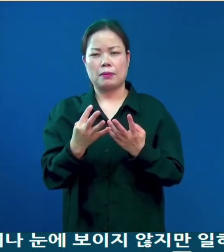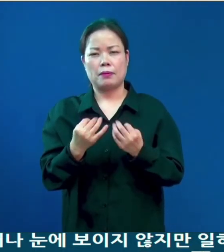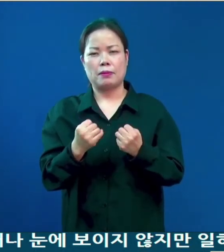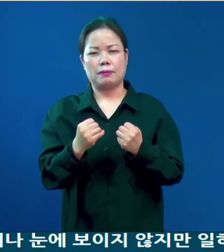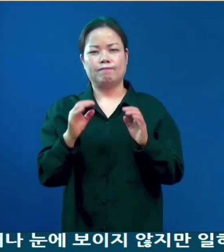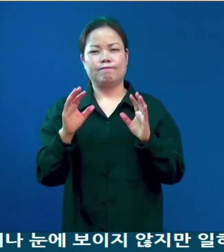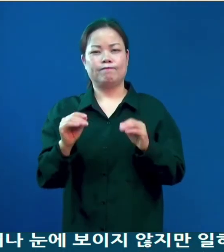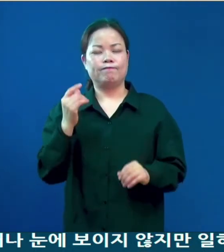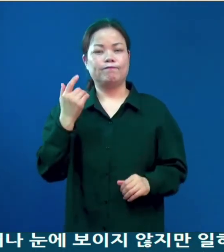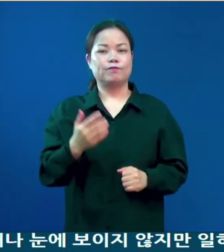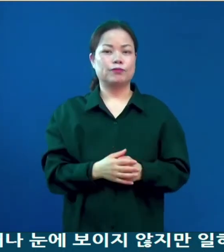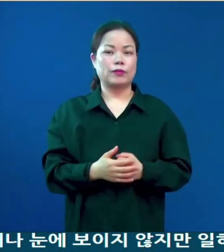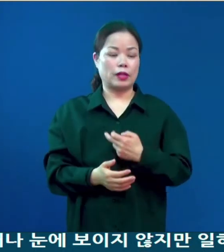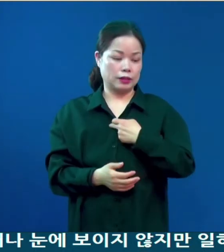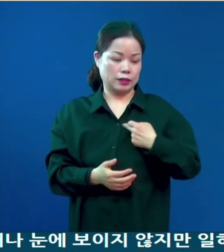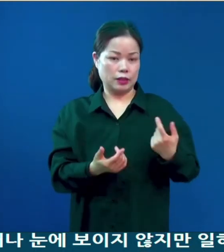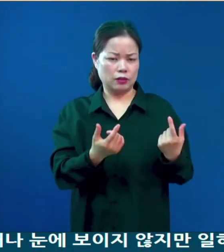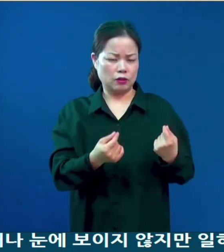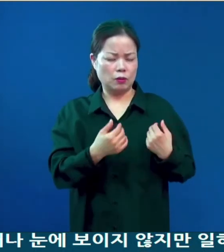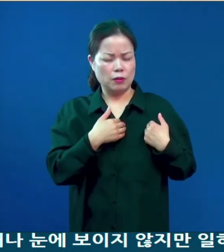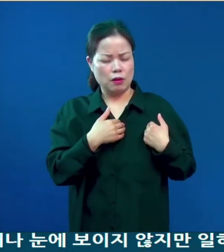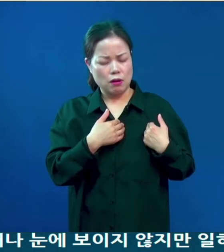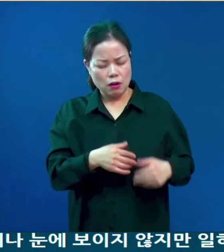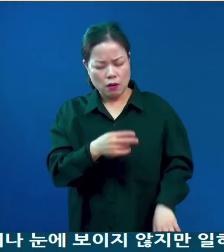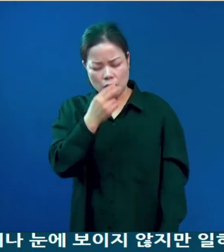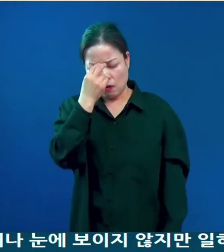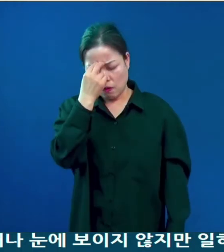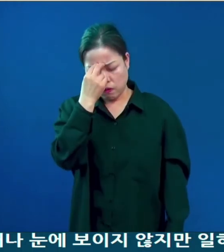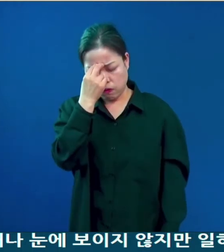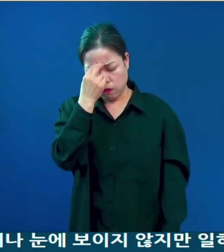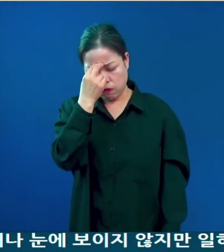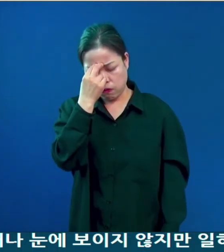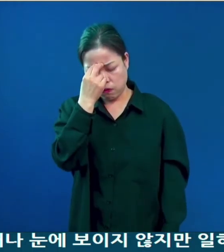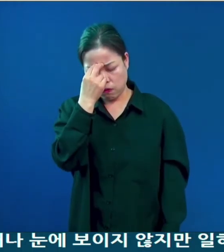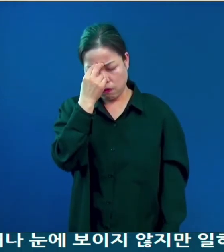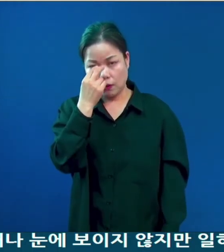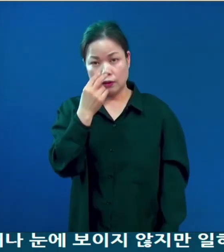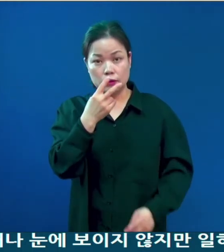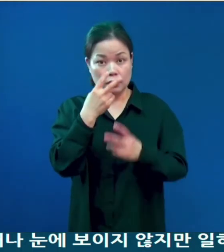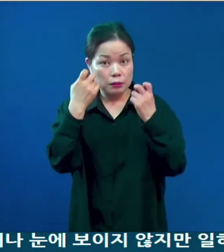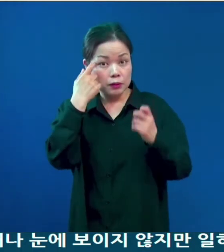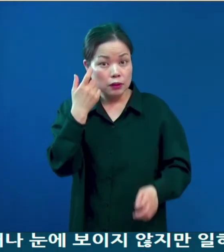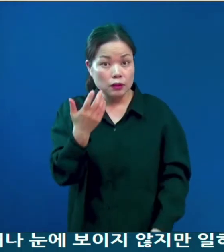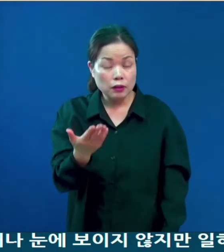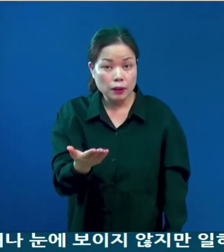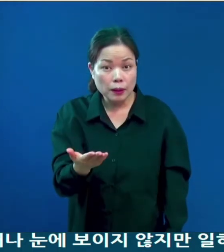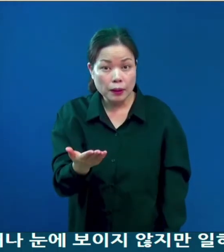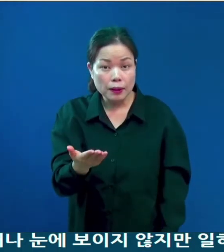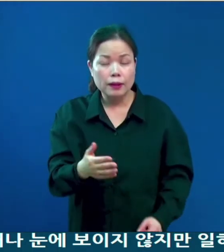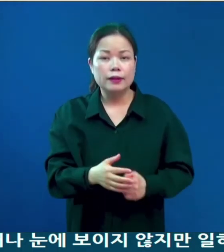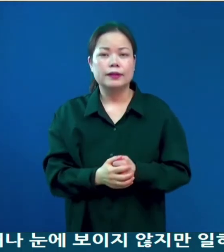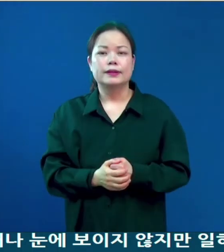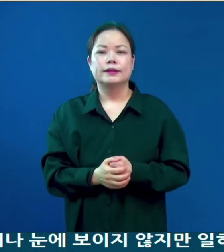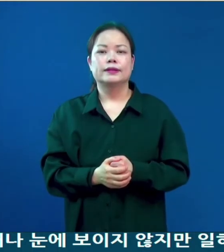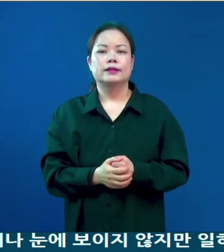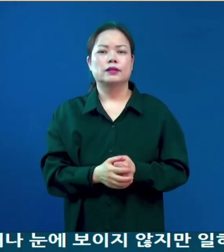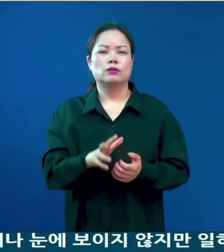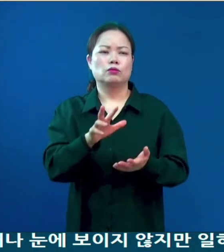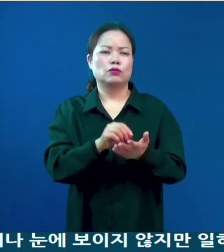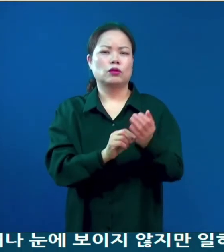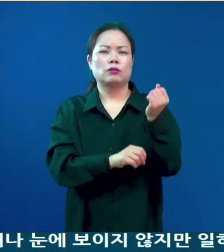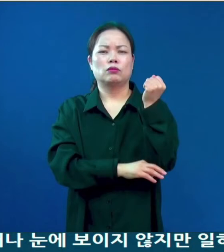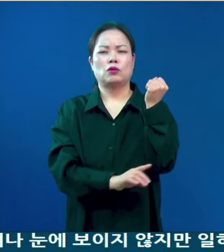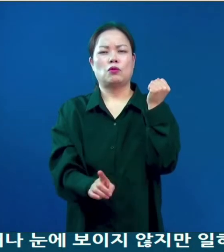않았습니까? 제자들처럼 피곤과 근심에 지쳐서 혹시 잠들어 있지는 않습니까? 문제의